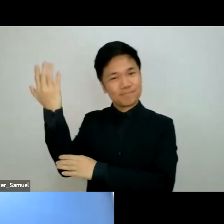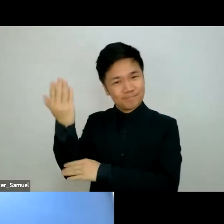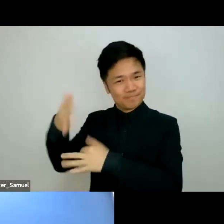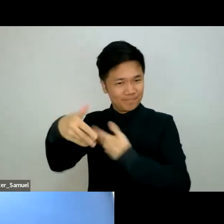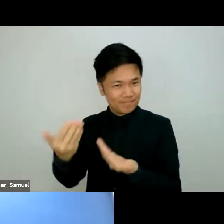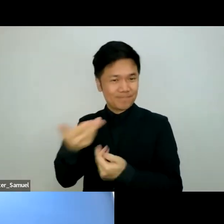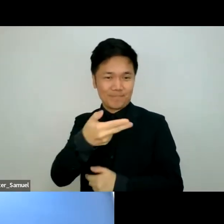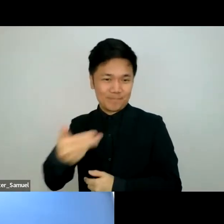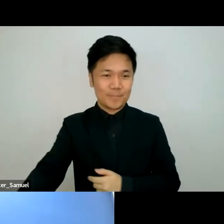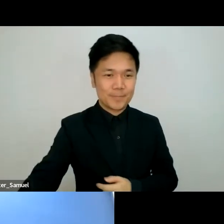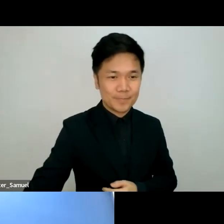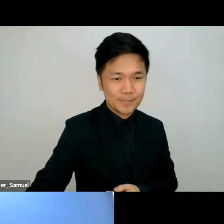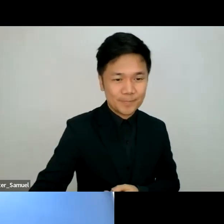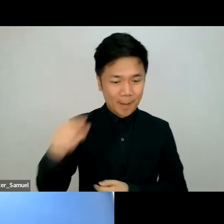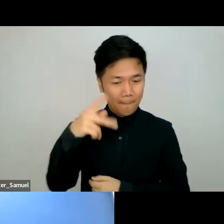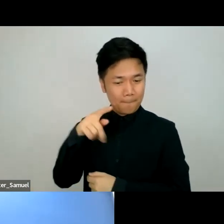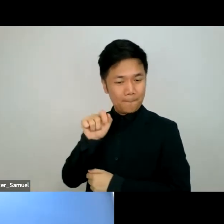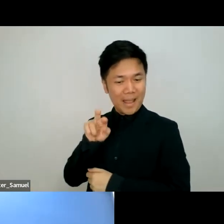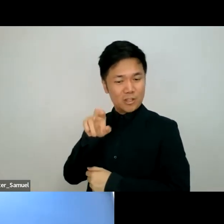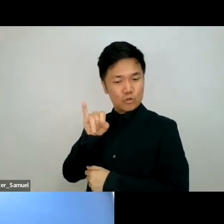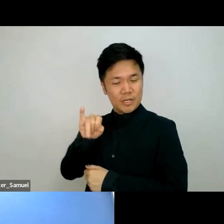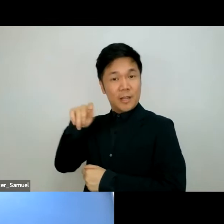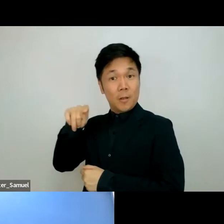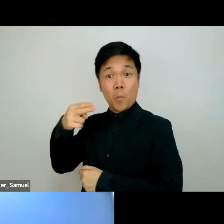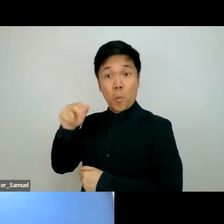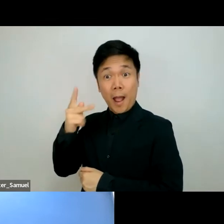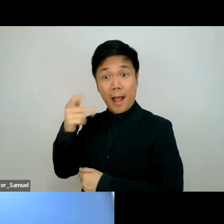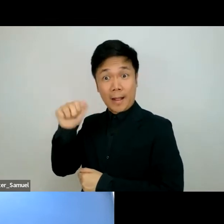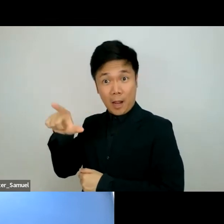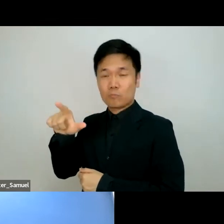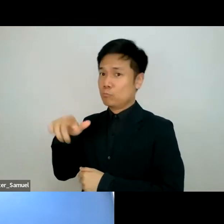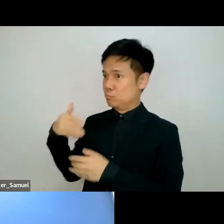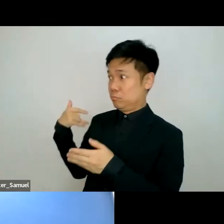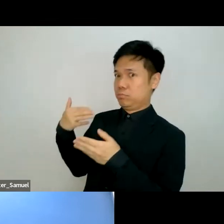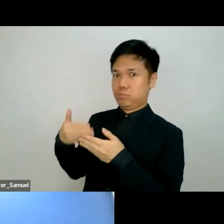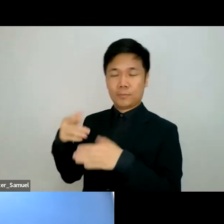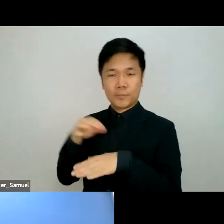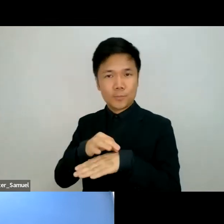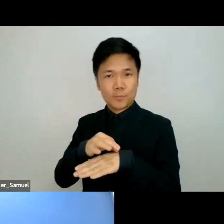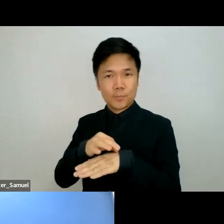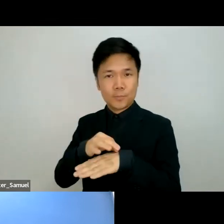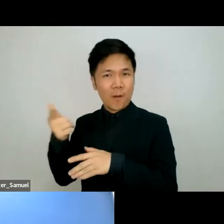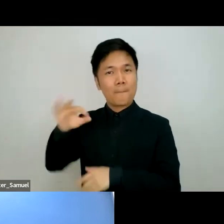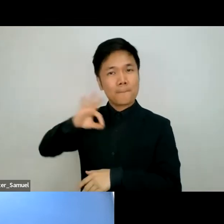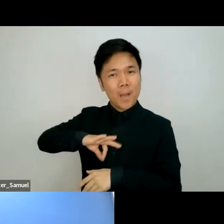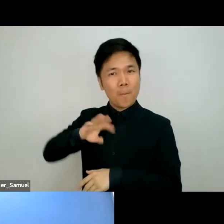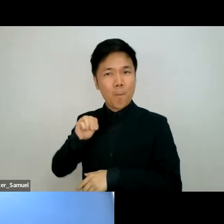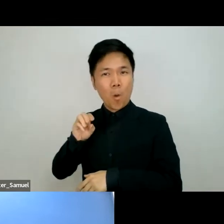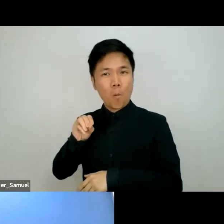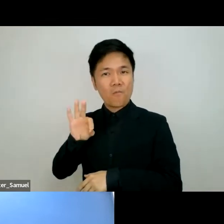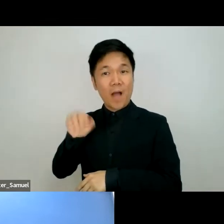nous tournons vers le deuxième membre du panel, un diplomate